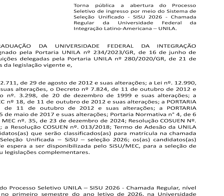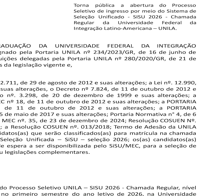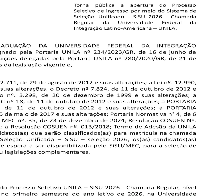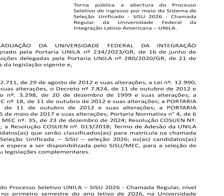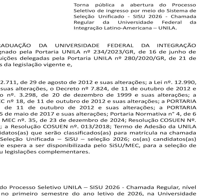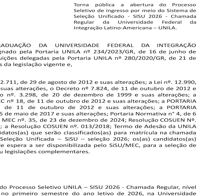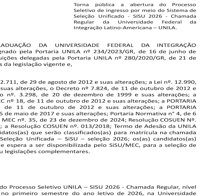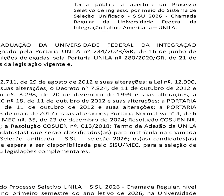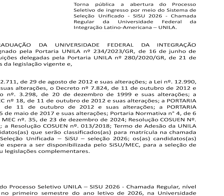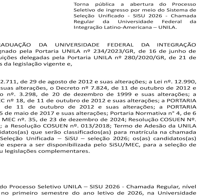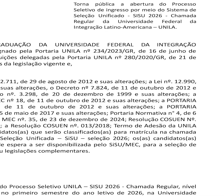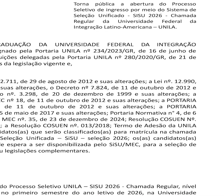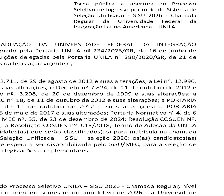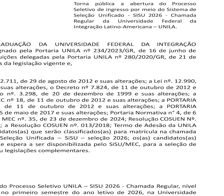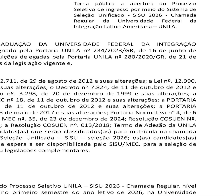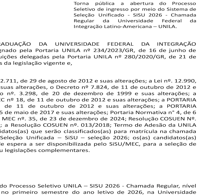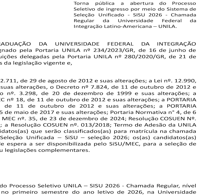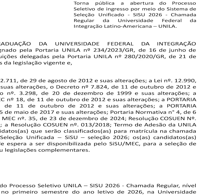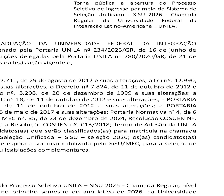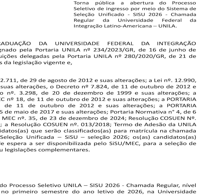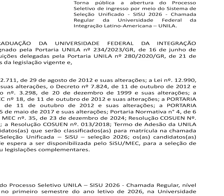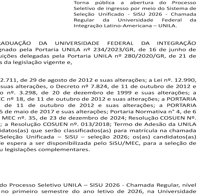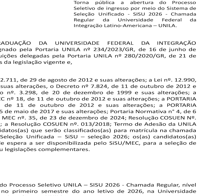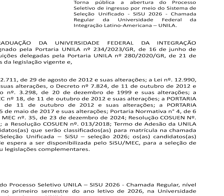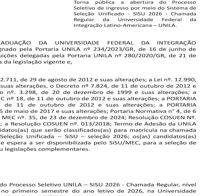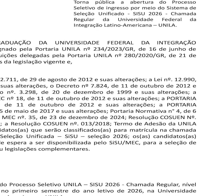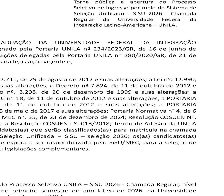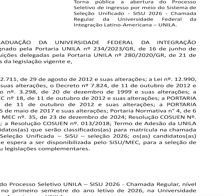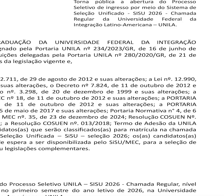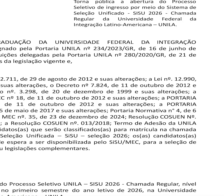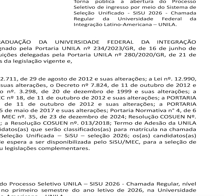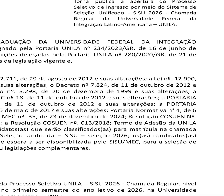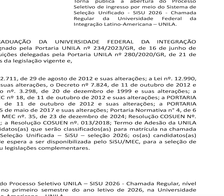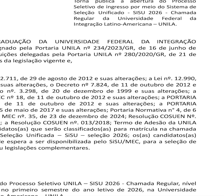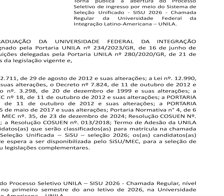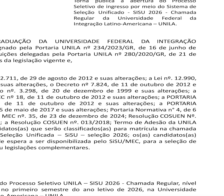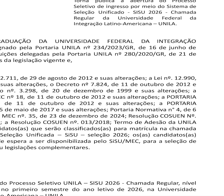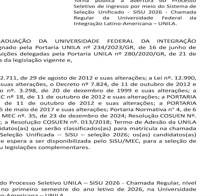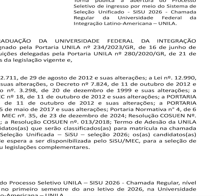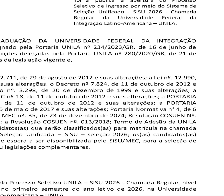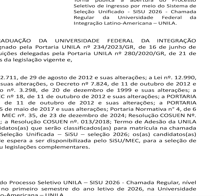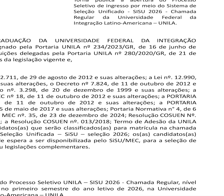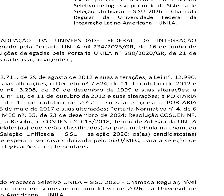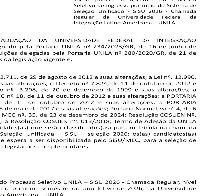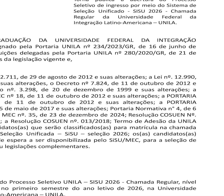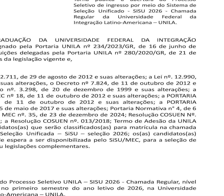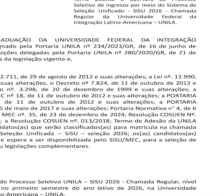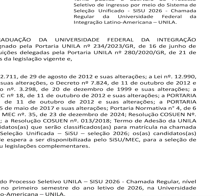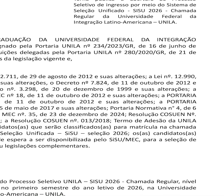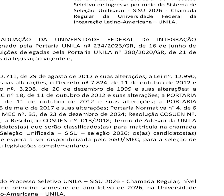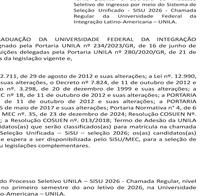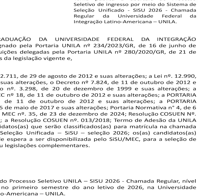Consuem número 7, de 2018 e suas alterações, a resolução Consuem número 013,